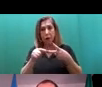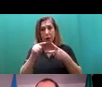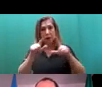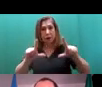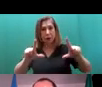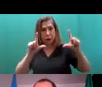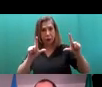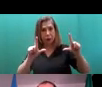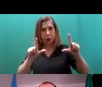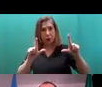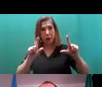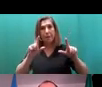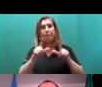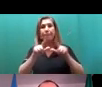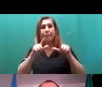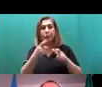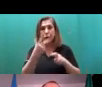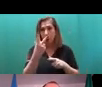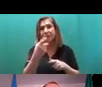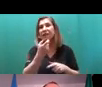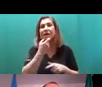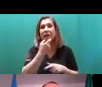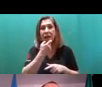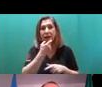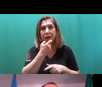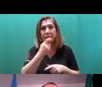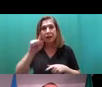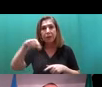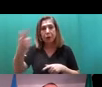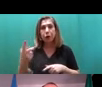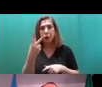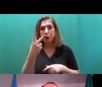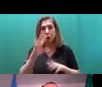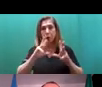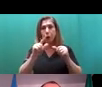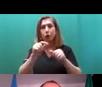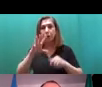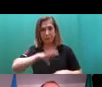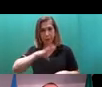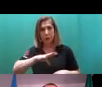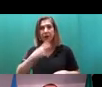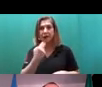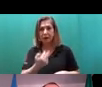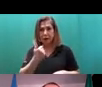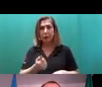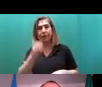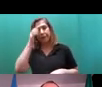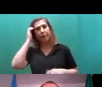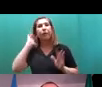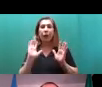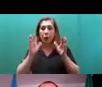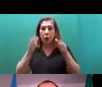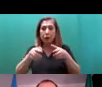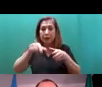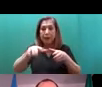demais são em português, né? E precisamente a concentração da população é